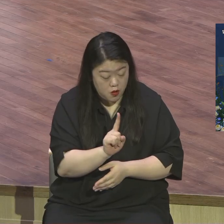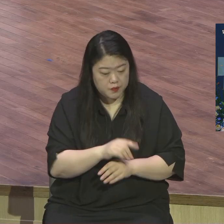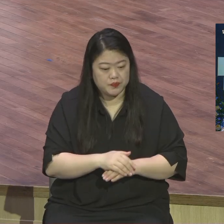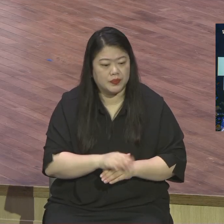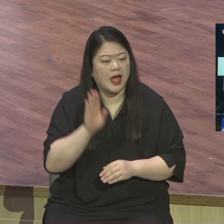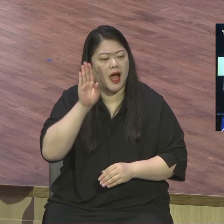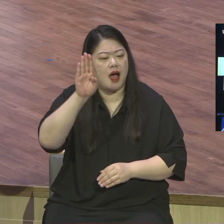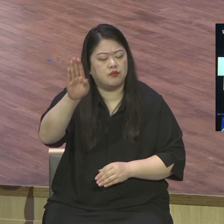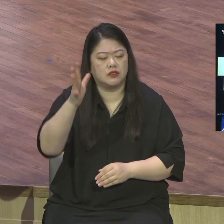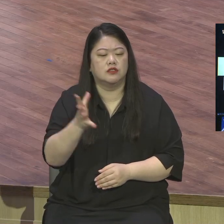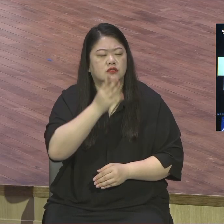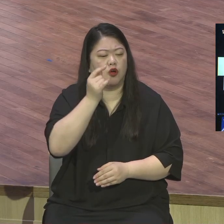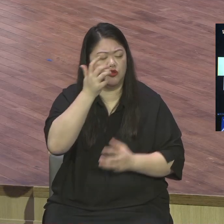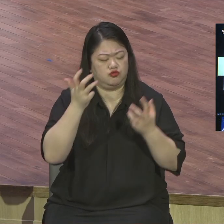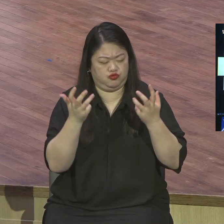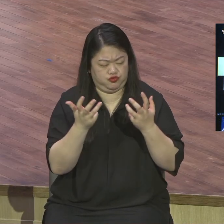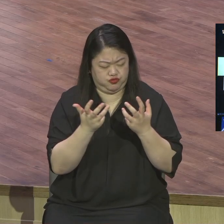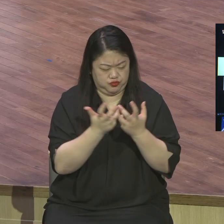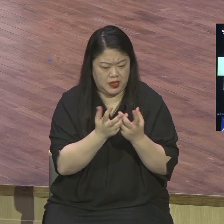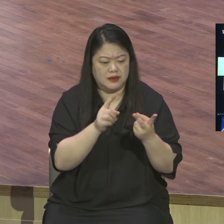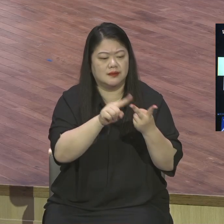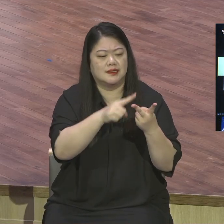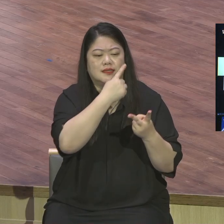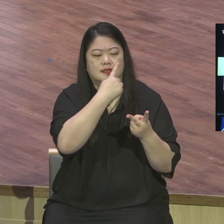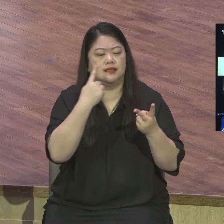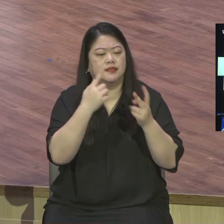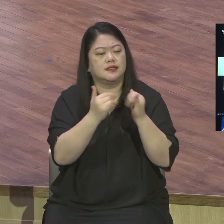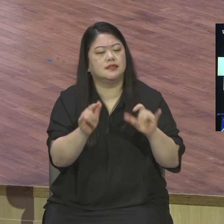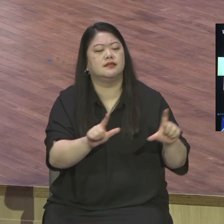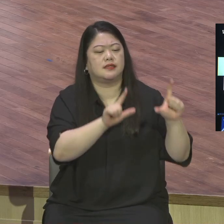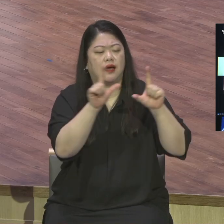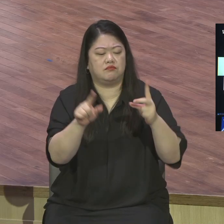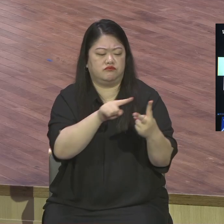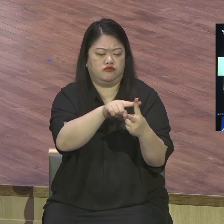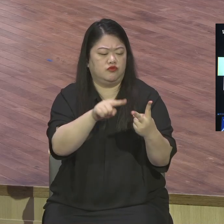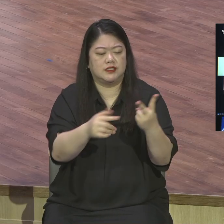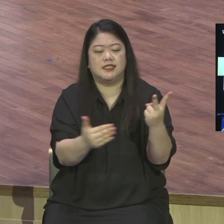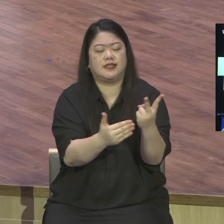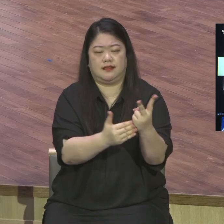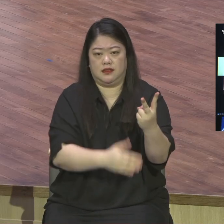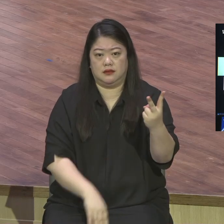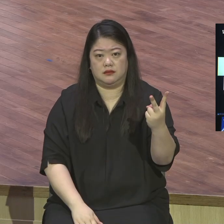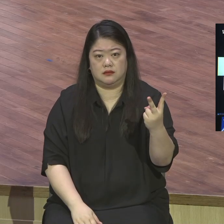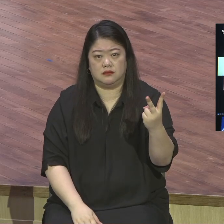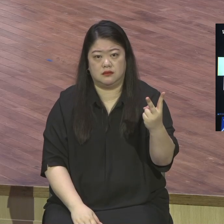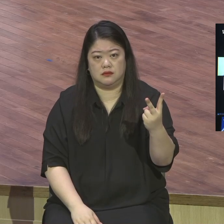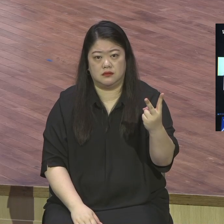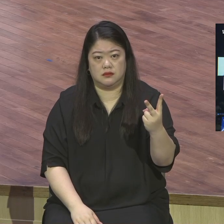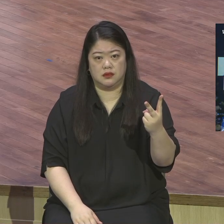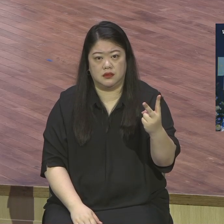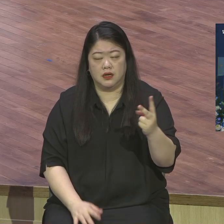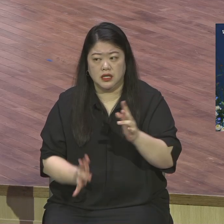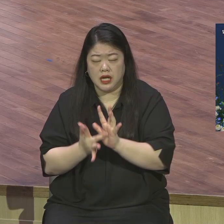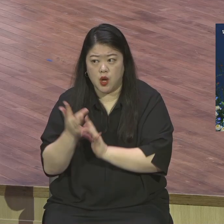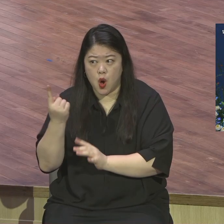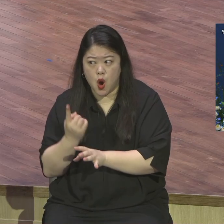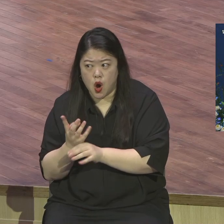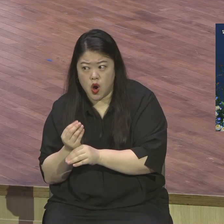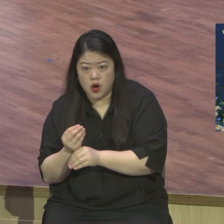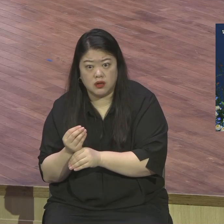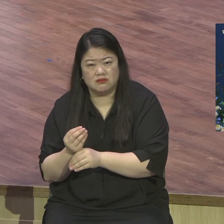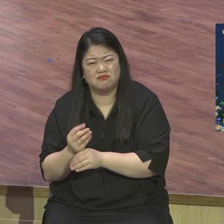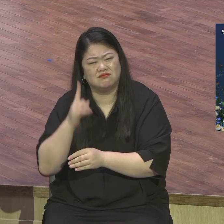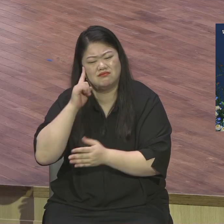살아라. 정인의 삶 그것만 살면 된다. 이 정확한 답을 주셨어요. 어느